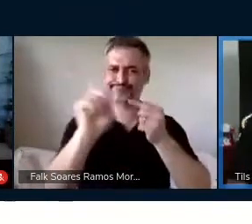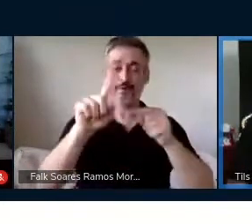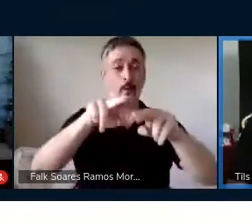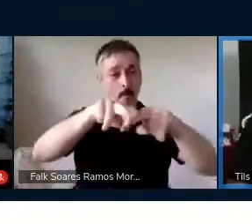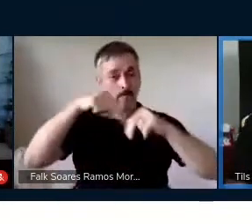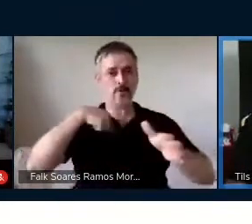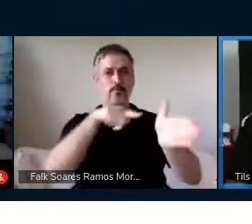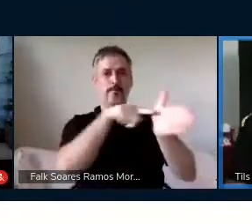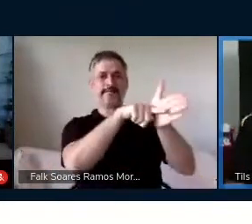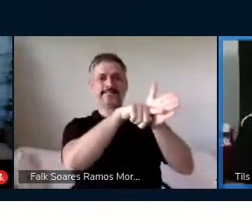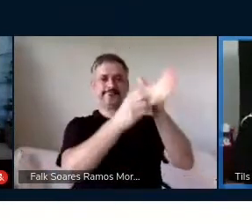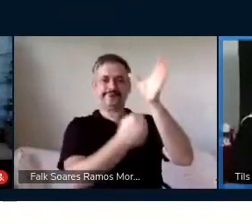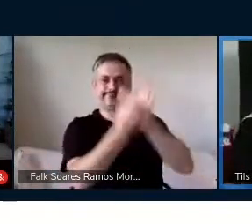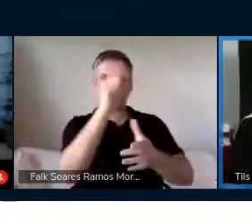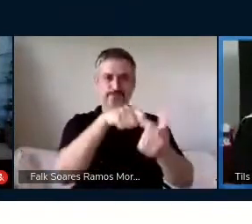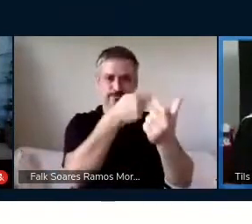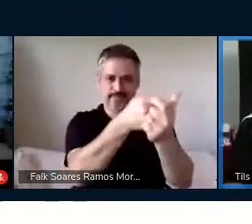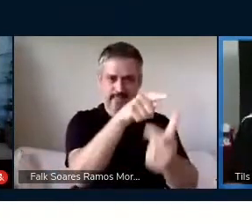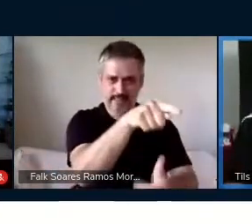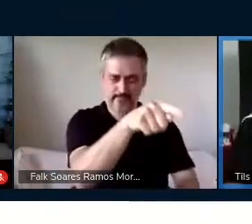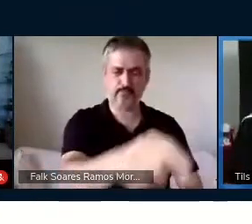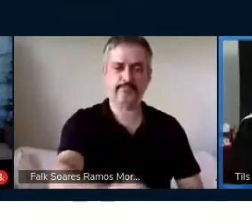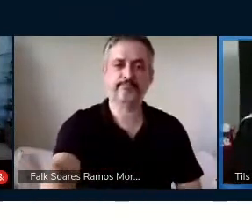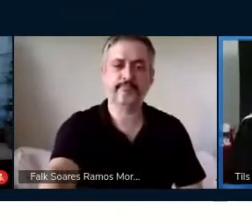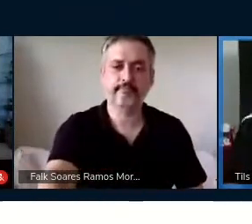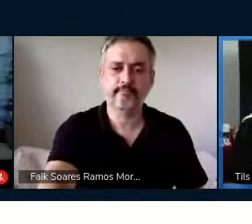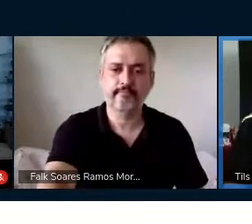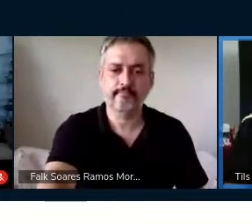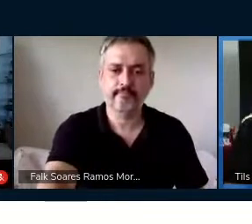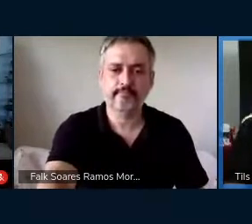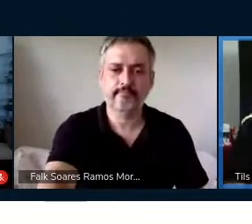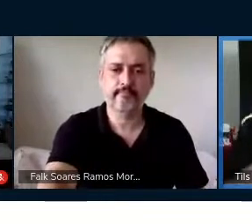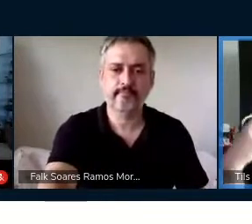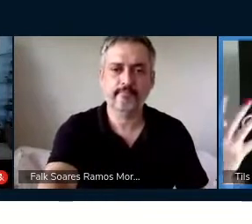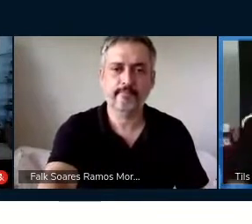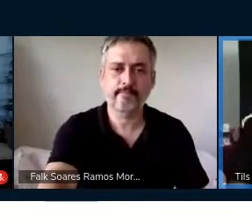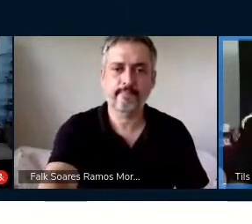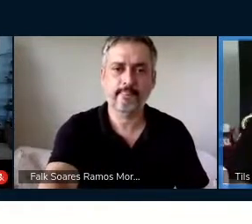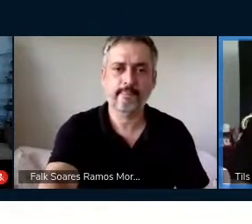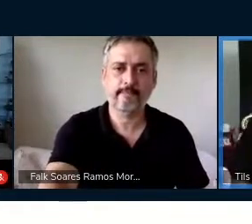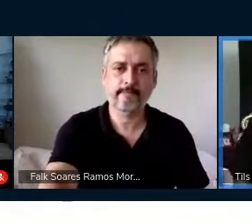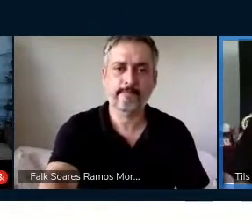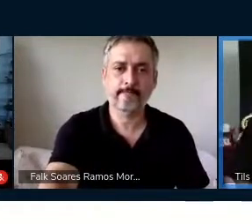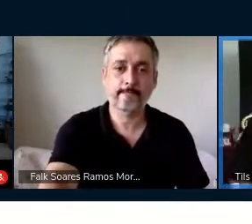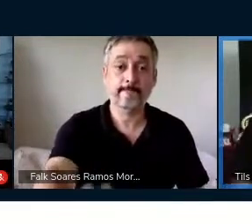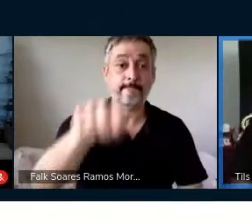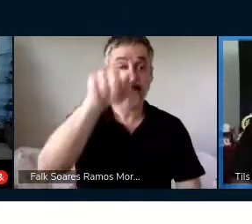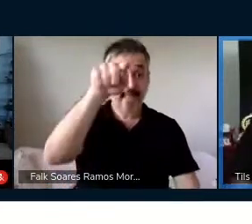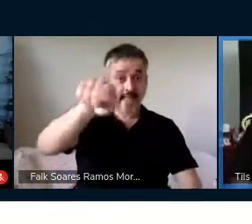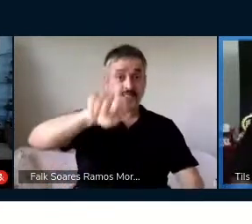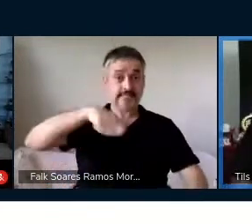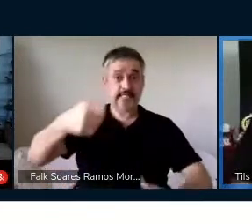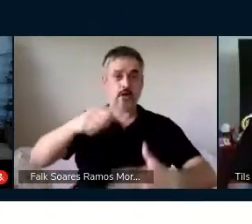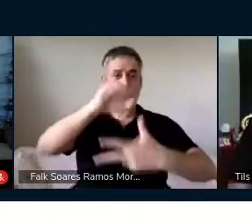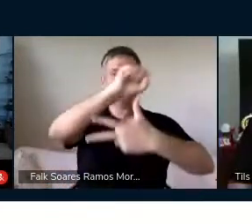por isso, foi necessário a criação de um sinal termo que pudesse abarcar todo esse